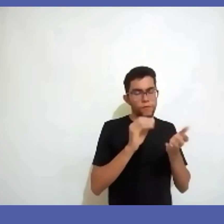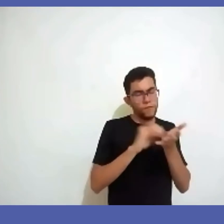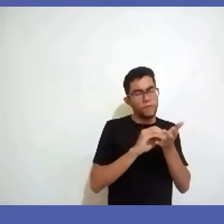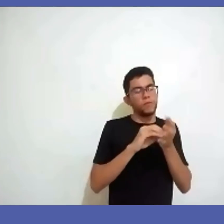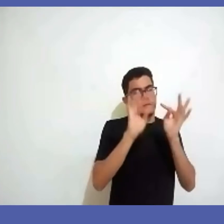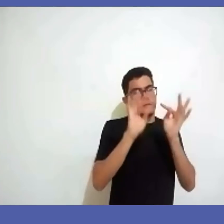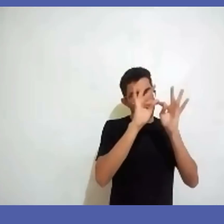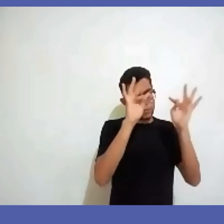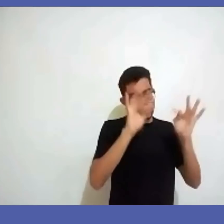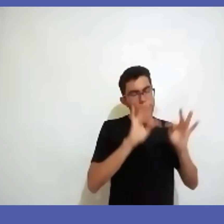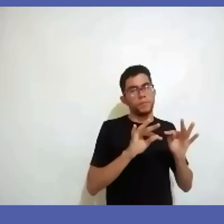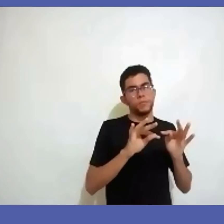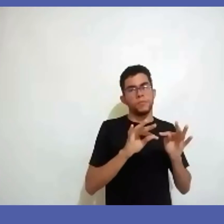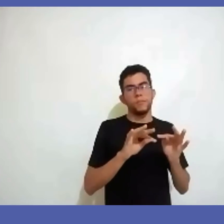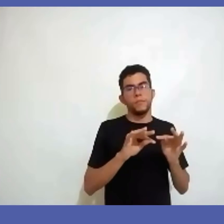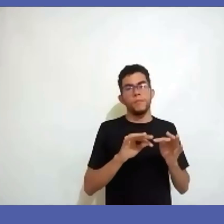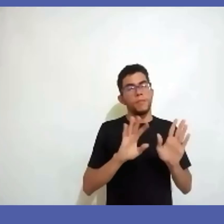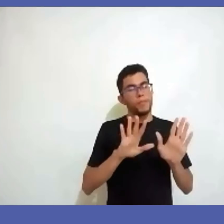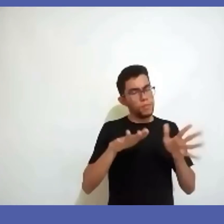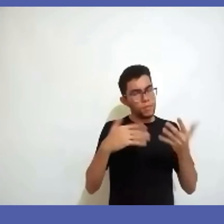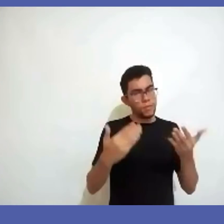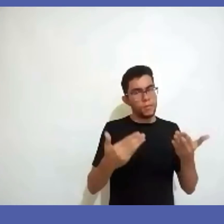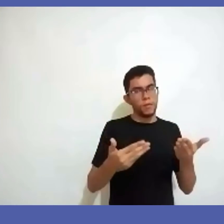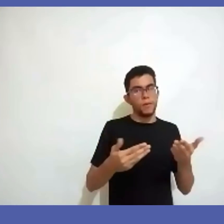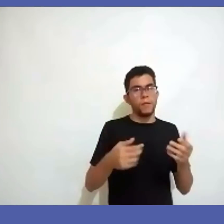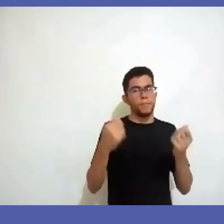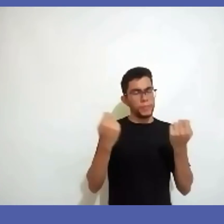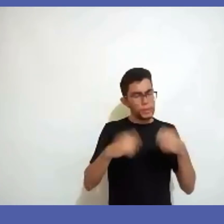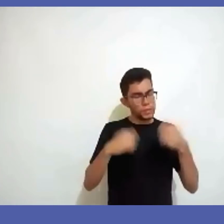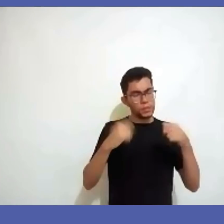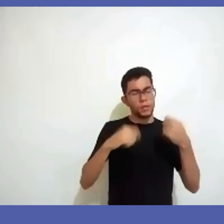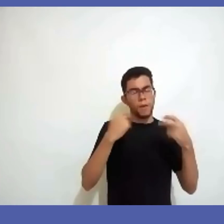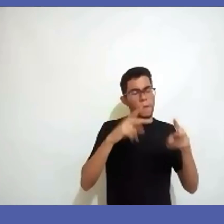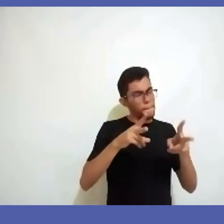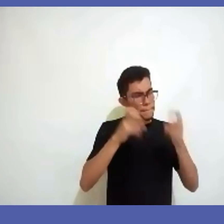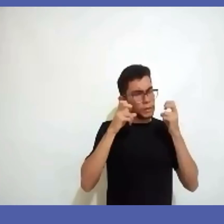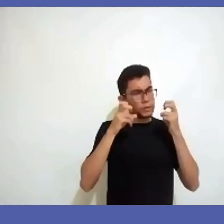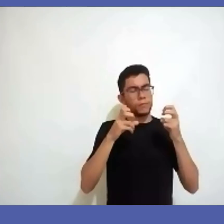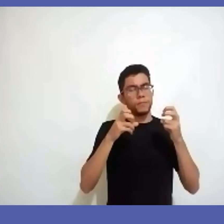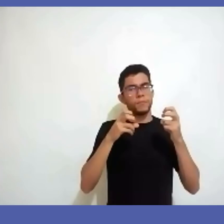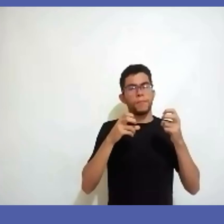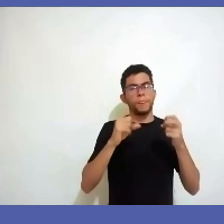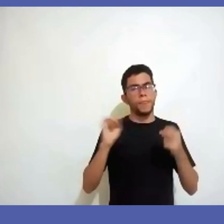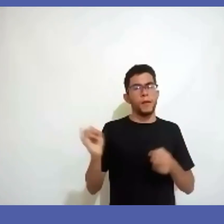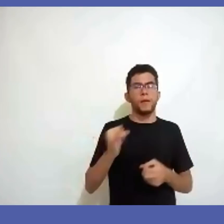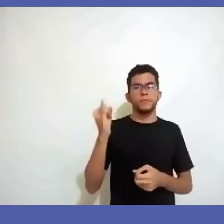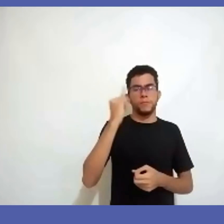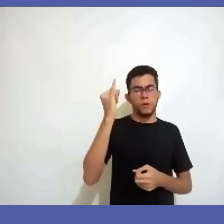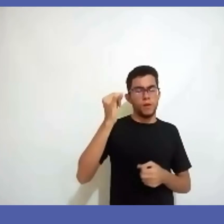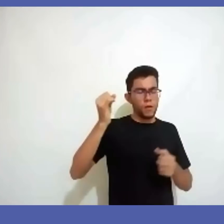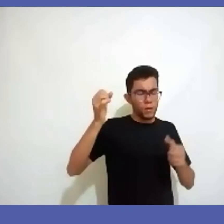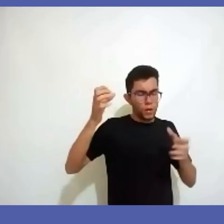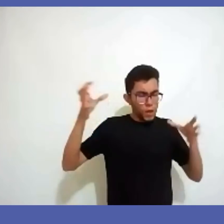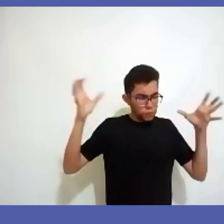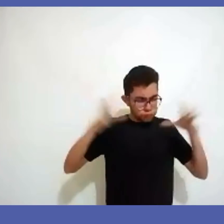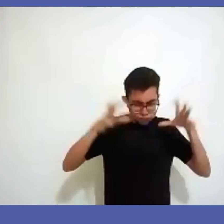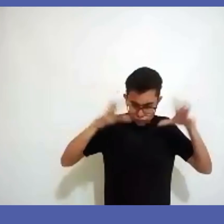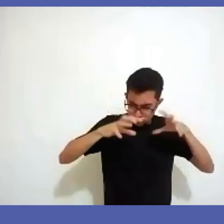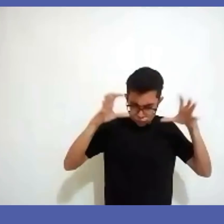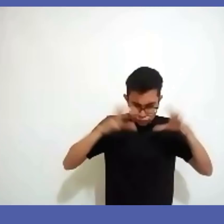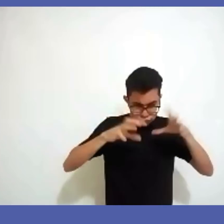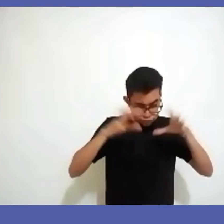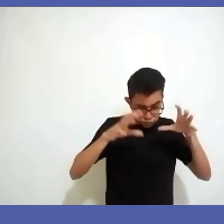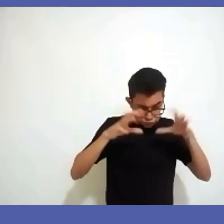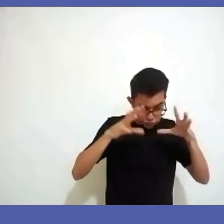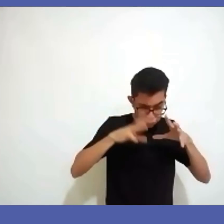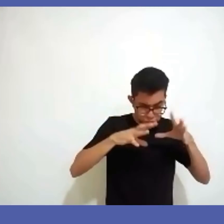Então, é fatal, irmãos, é fatal a pressão agora que Israel já se estabilizou, se tornou